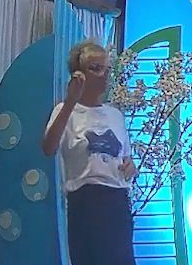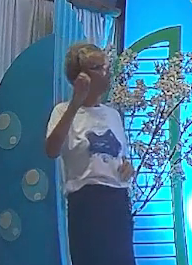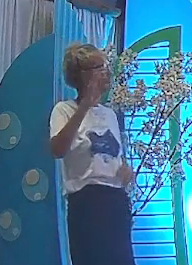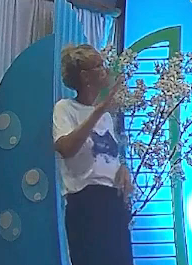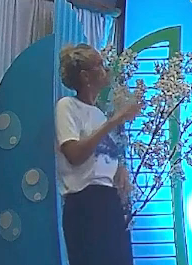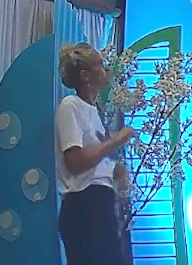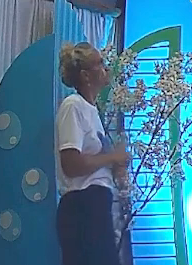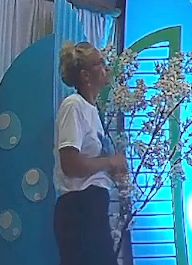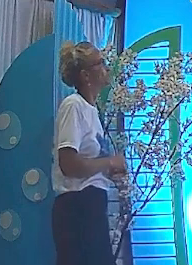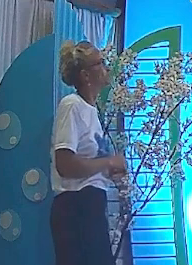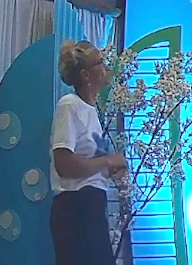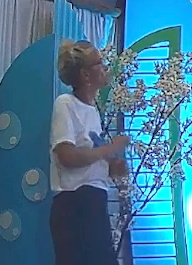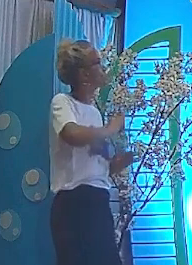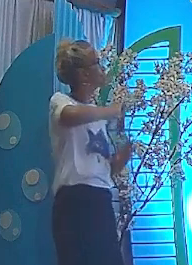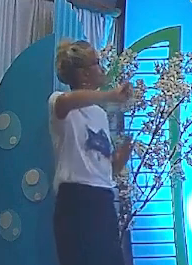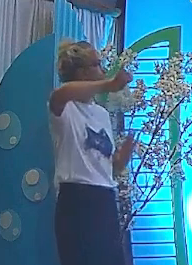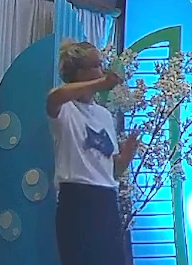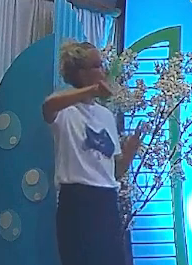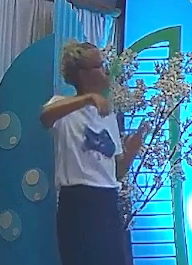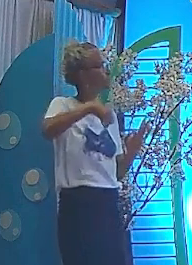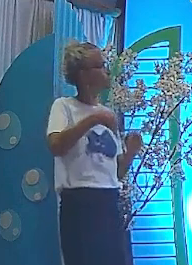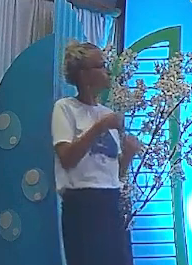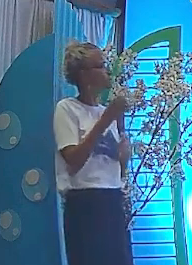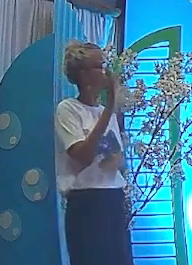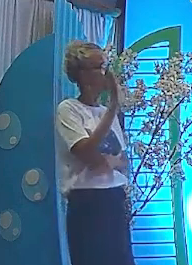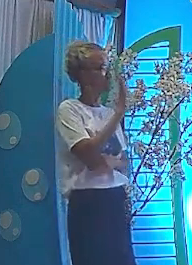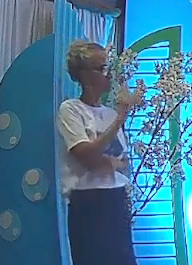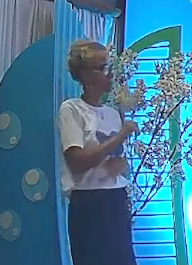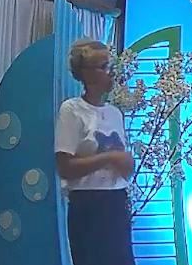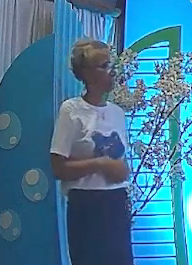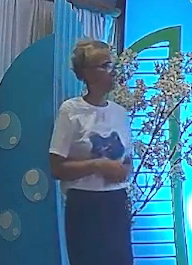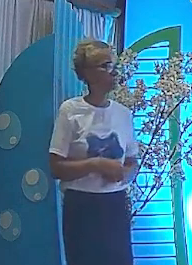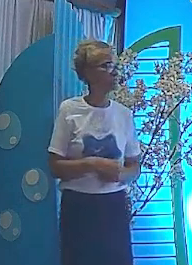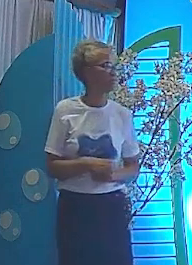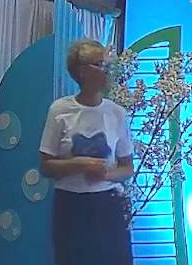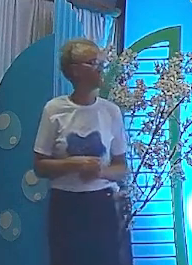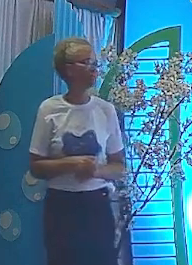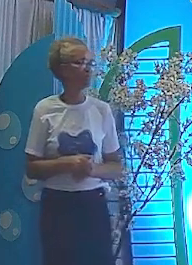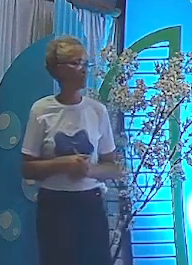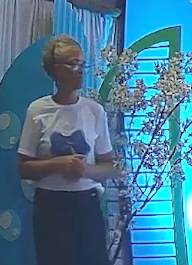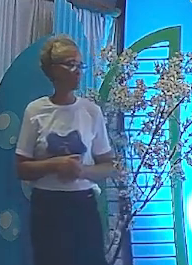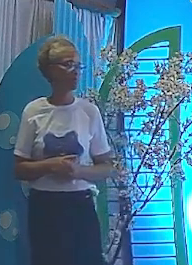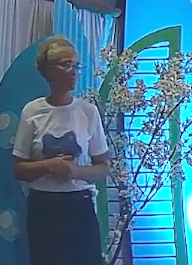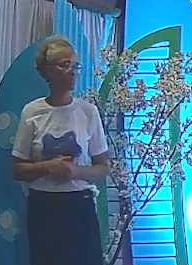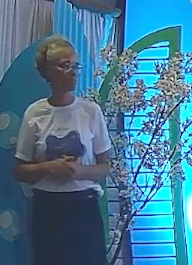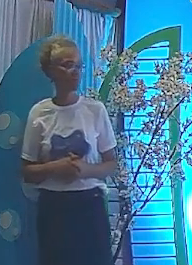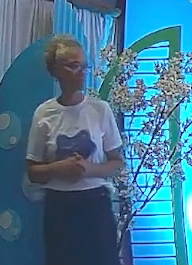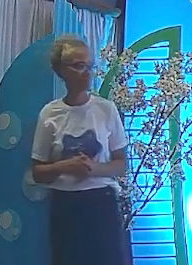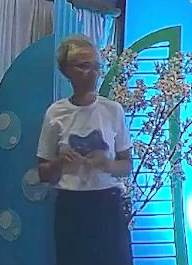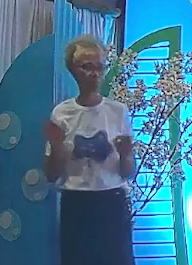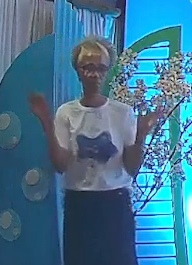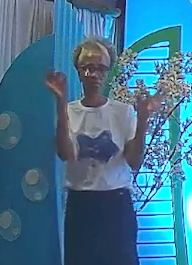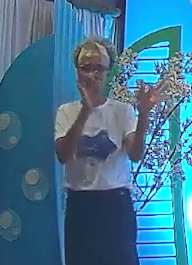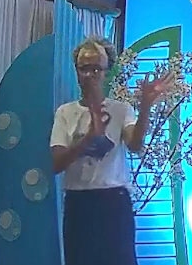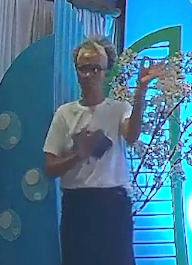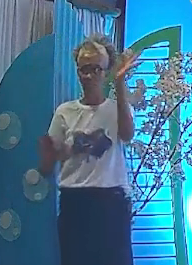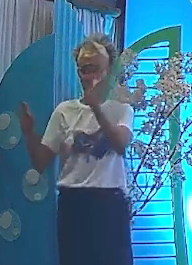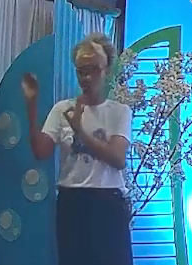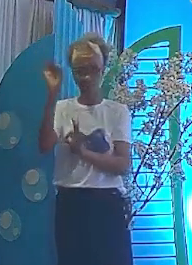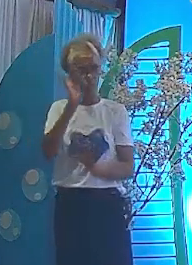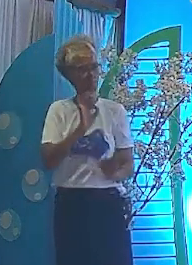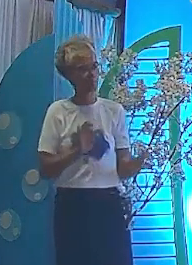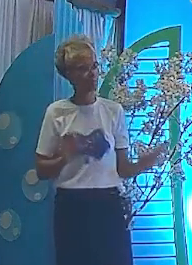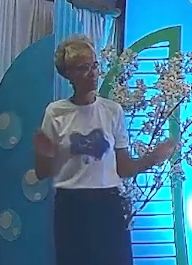Cultural, Ministério da Cultura e Governo Federal. Importante frisar que o projeto está sendo